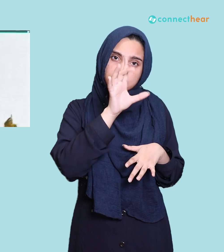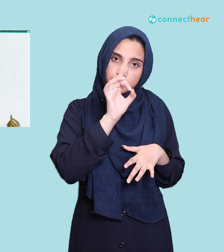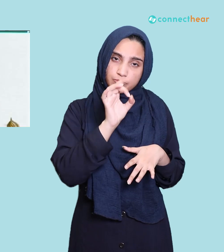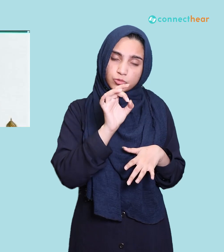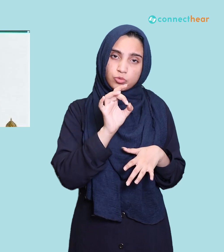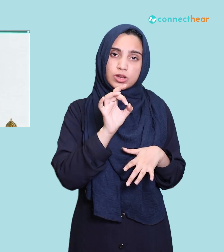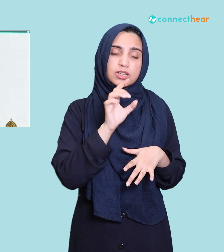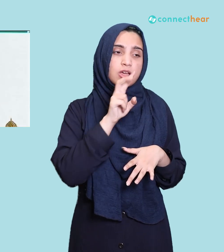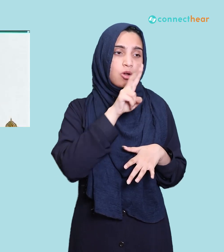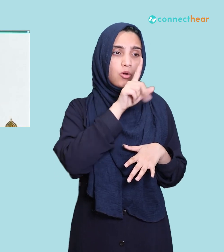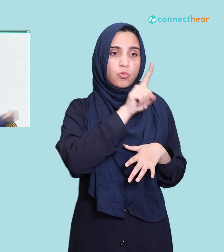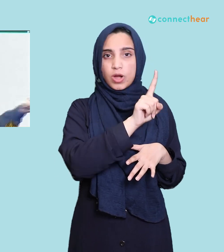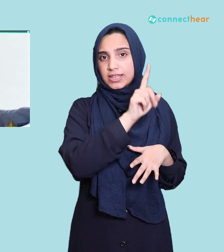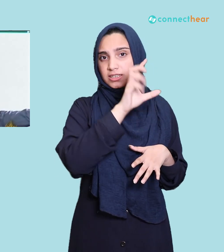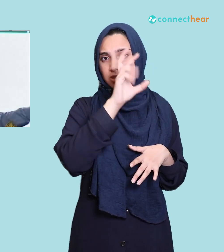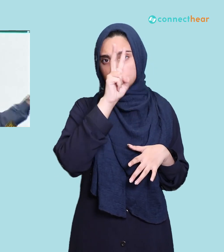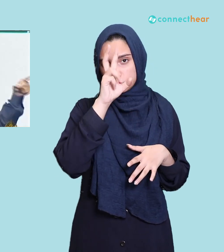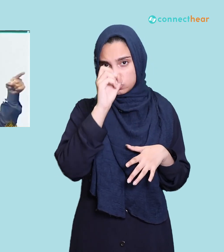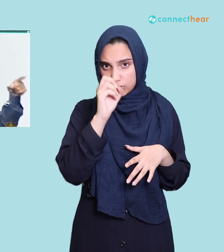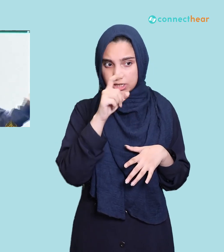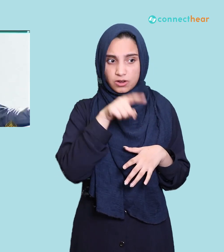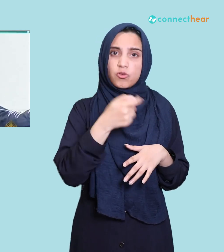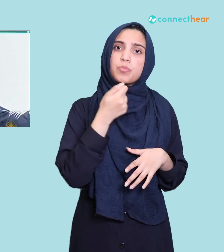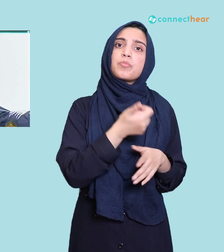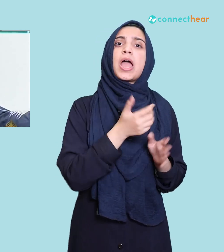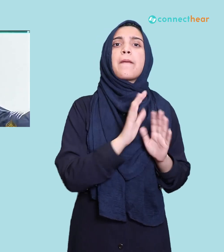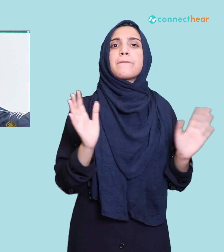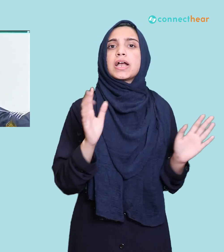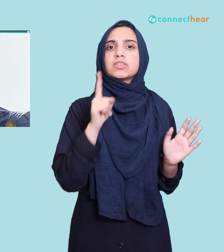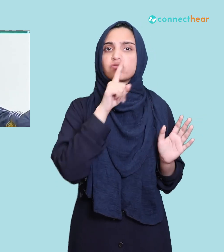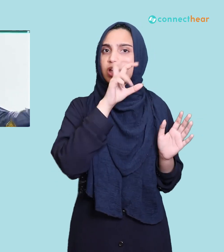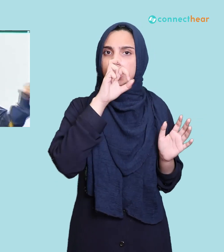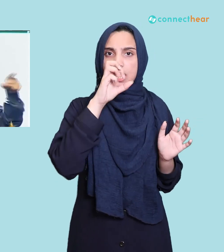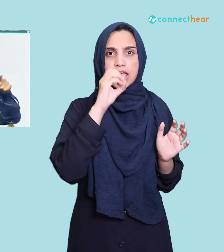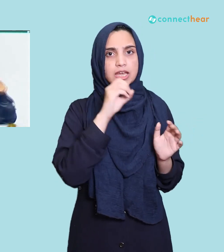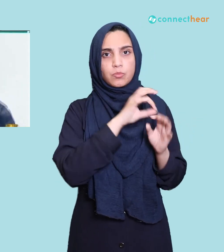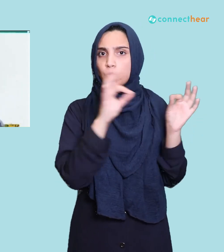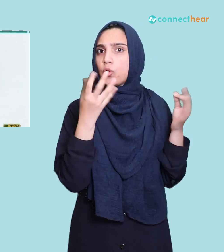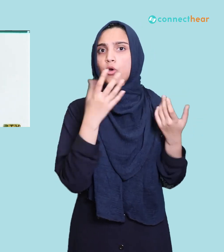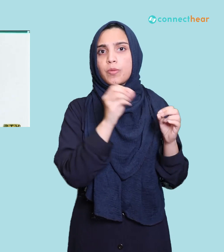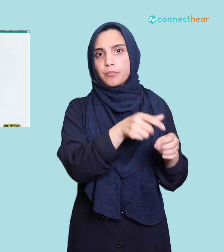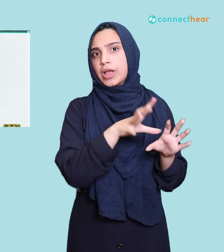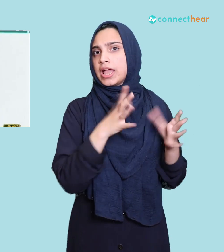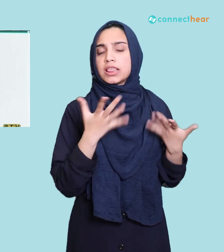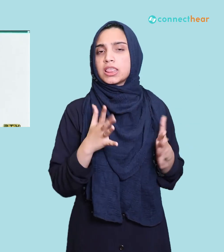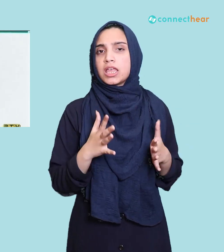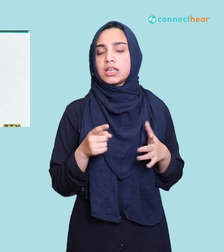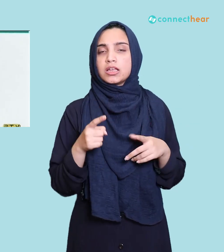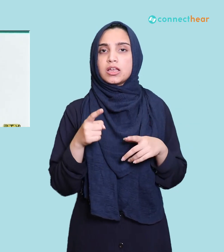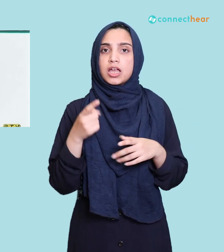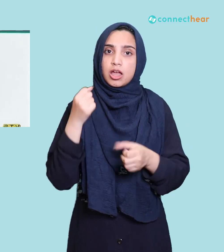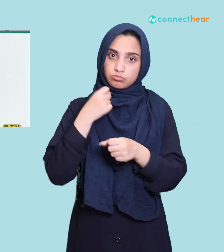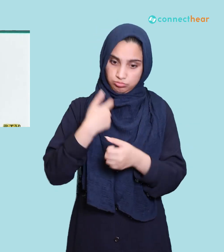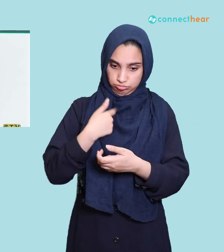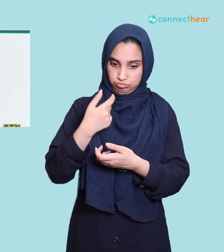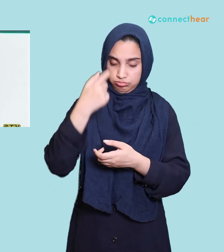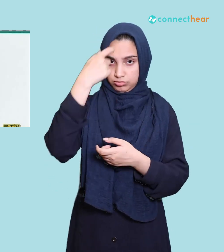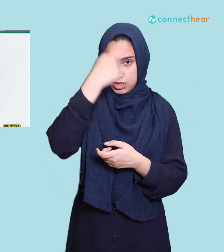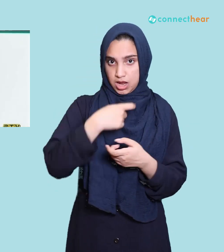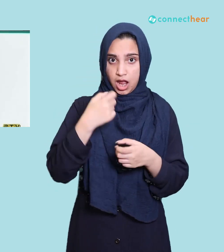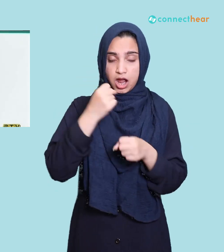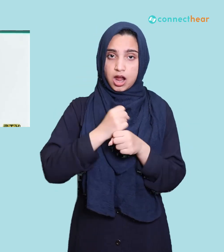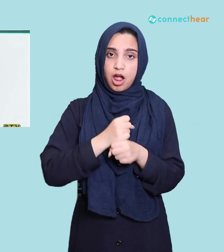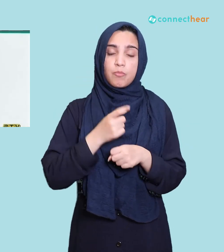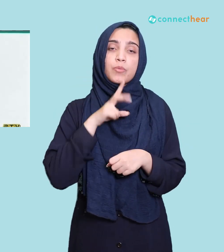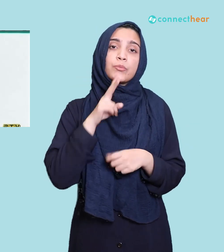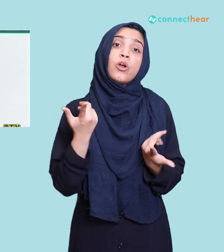تھے۔ ہماری گورنمنٹ نے ان کو کہا کہ آپ نے فوری طور پہ پیسہ بھی دینا ہے اور پوری قیمت دینی ہے۔ اس قیمت سے اور جلدی